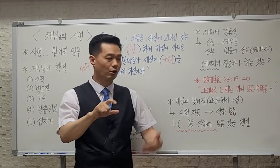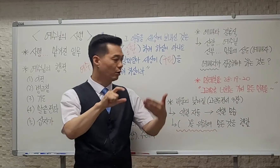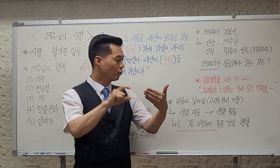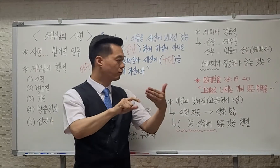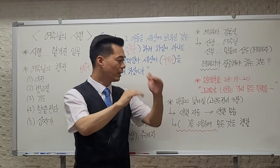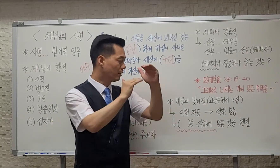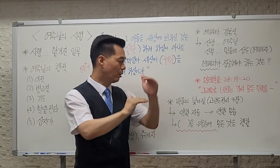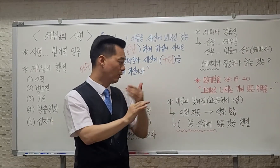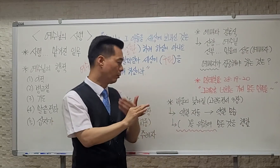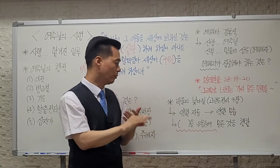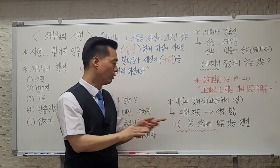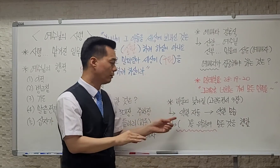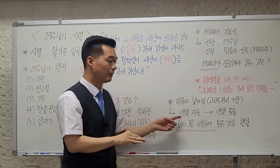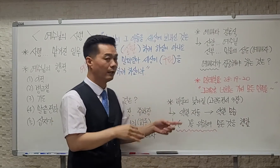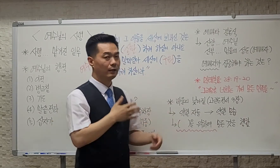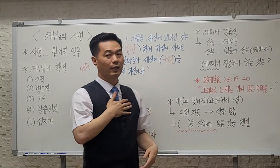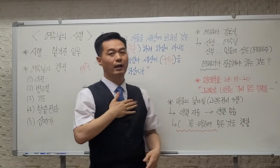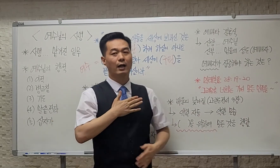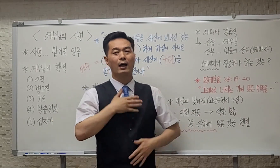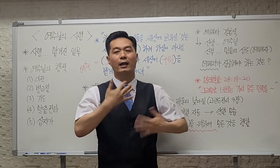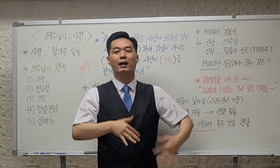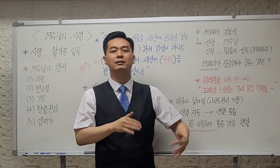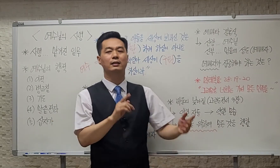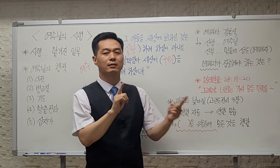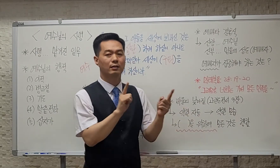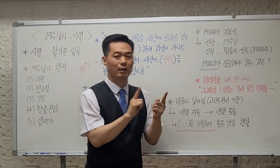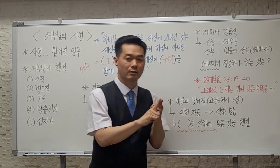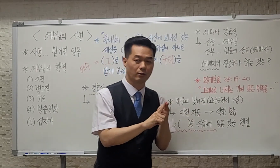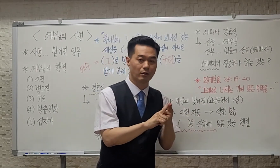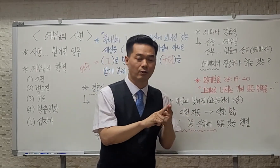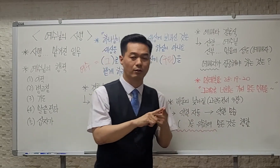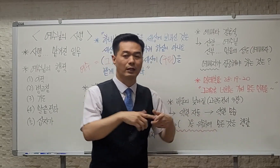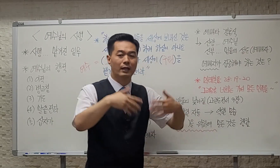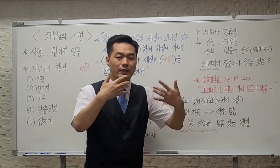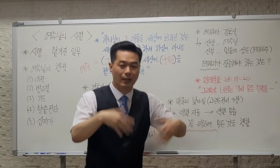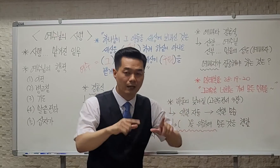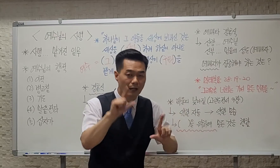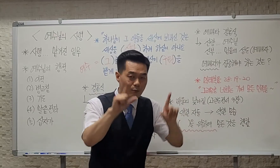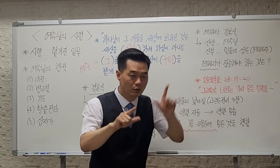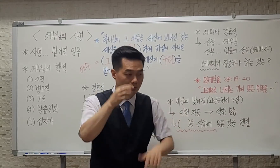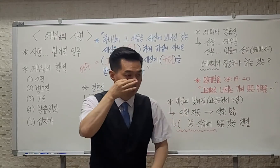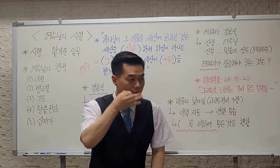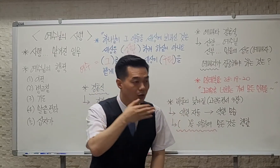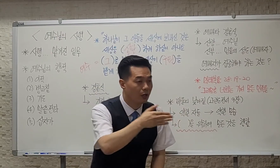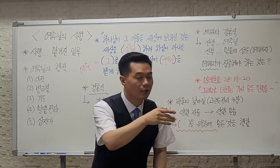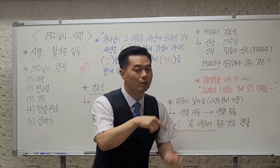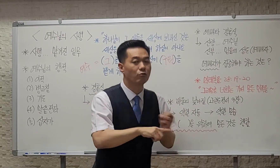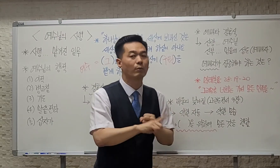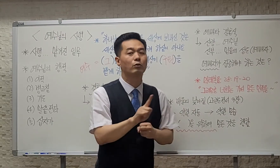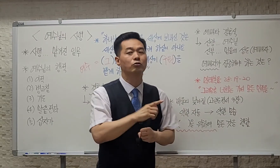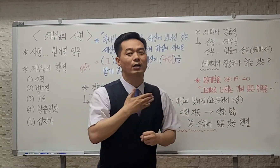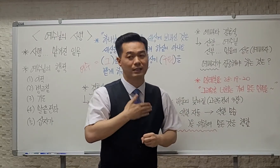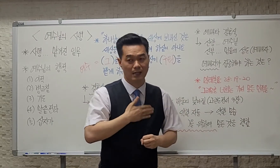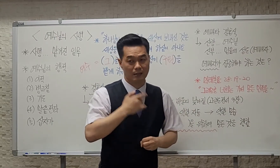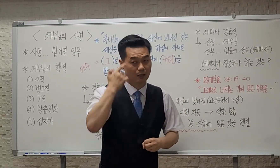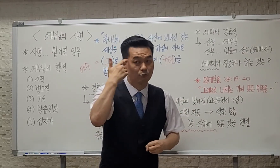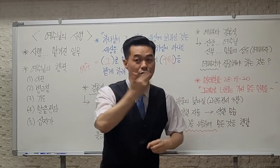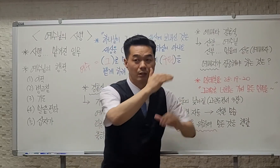고린도 전서 9장 내용에 보면 내가 약한 자들에 대해서 약한 모습을 드러낸 이유가 뭔 줄 아냐? 이렇게 묻는 내용이